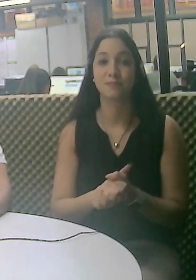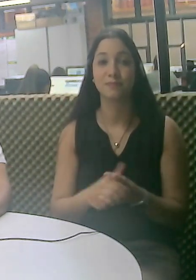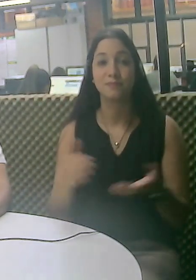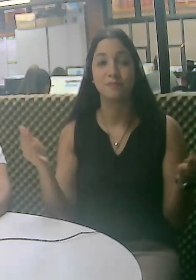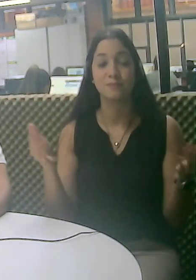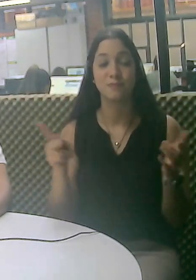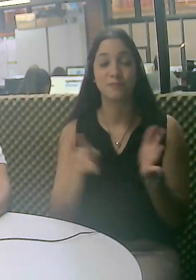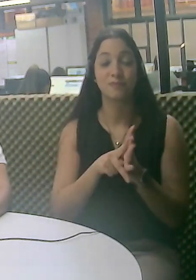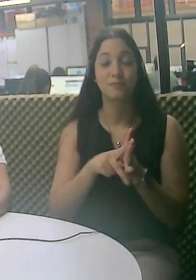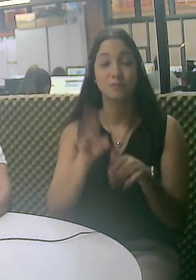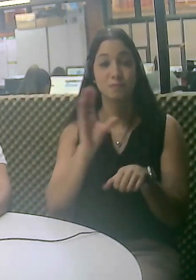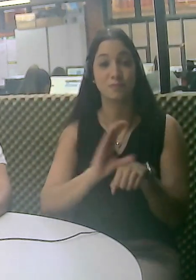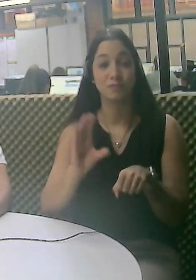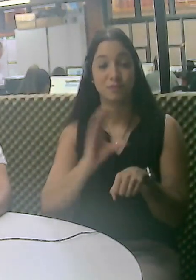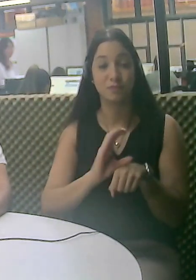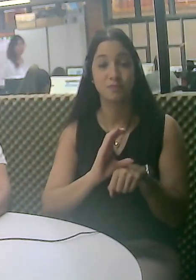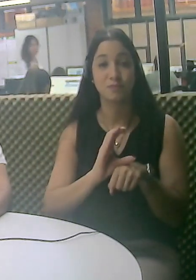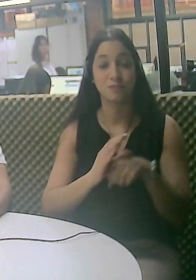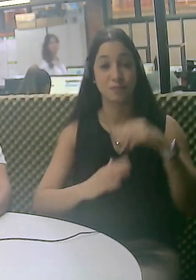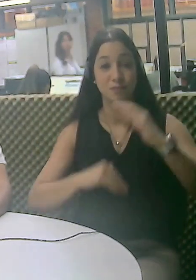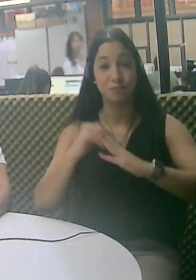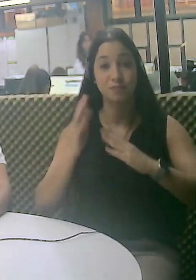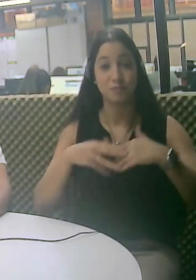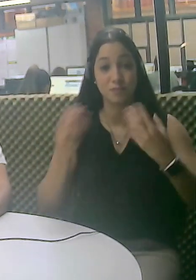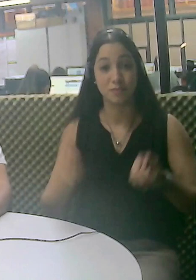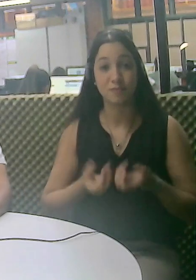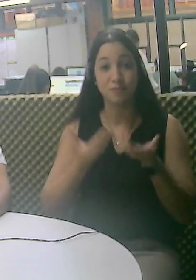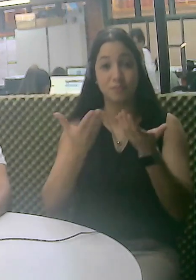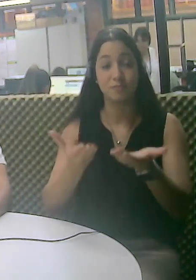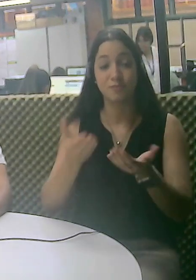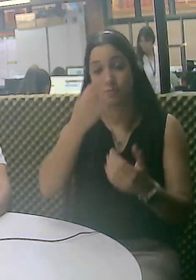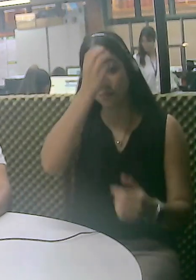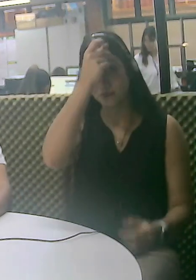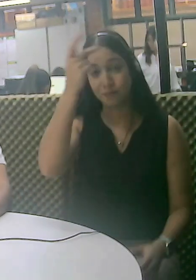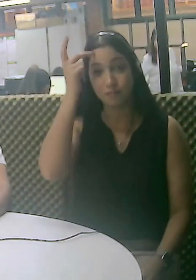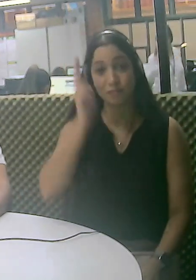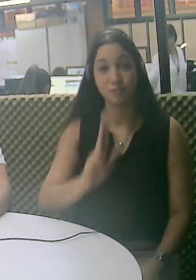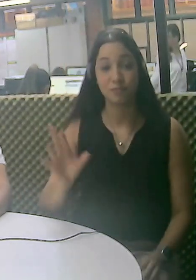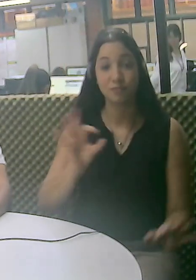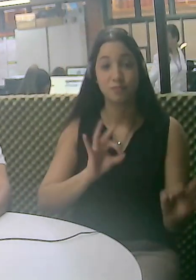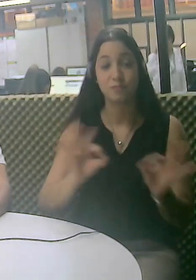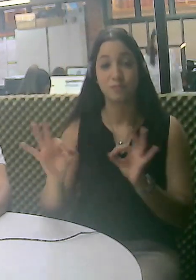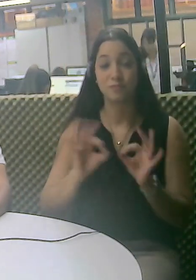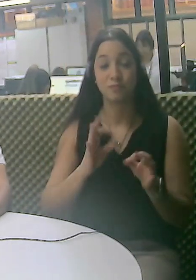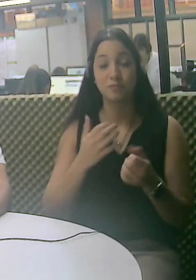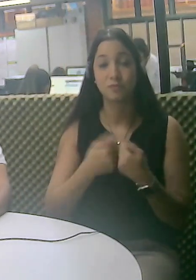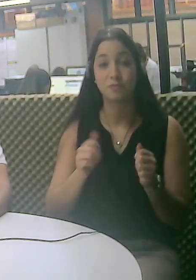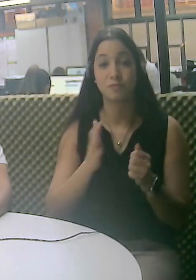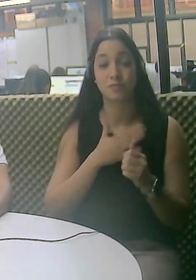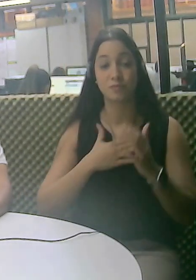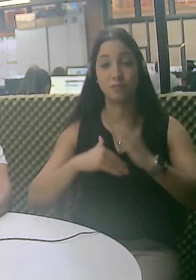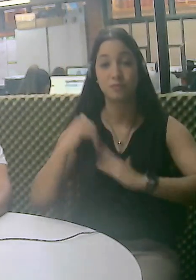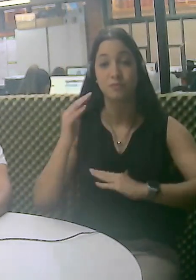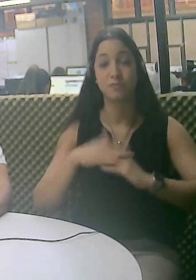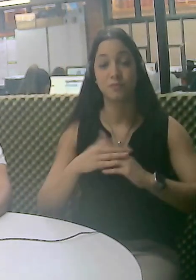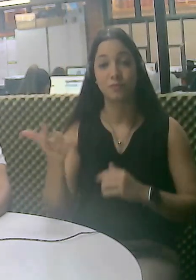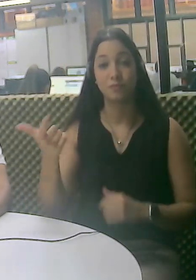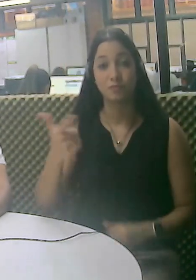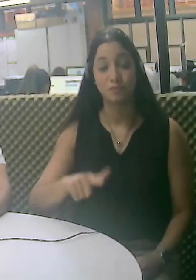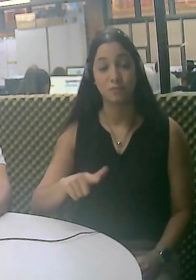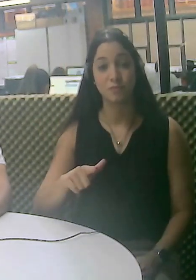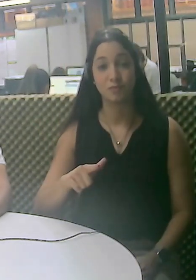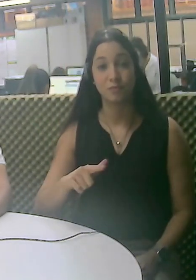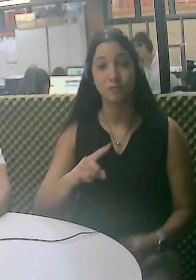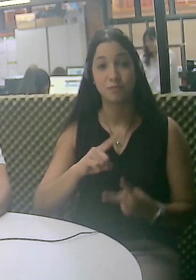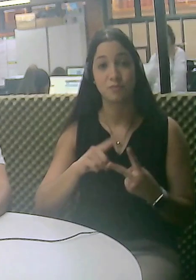notícias. Os cursos profissionalizantes oferecidos pela Prefeitura de Uberlândia por meio do projeto Ônibus Meu Ofício estão de volta. As duas